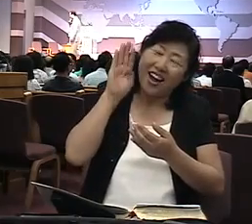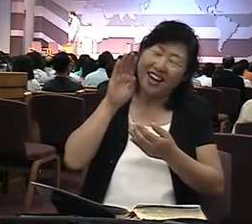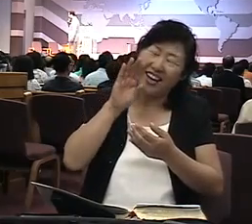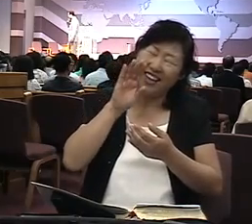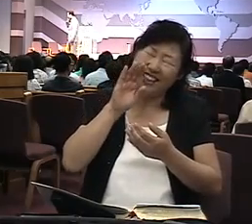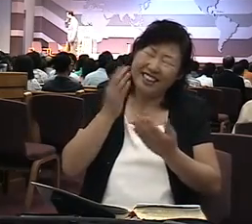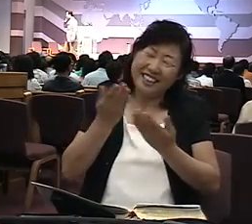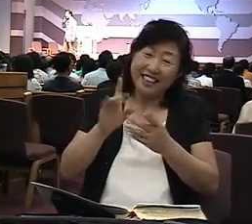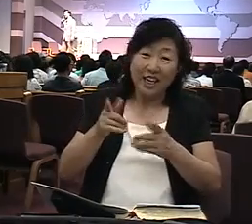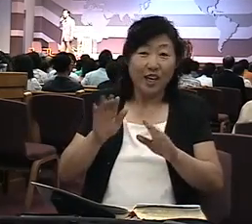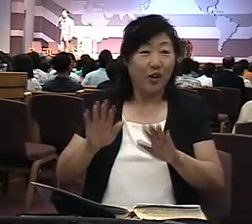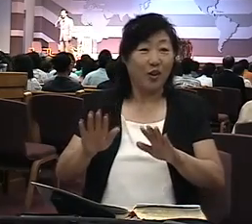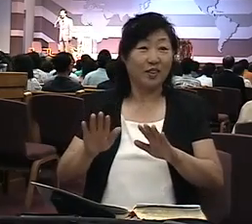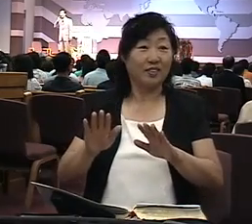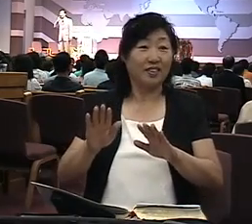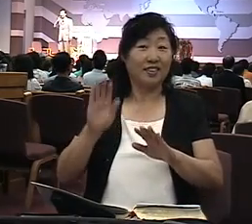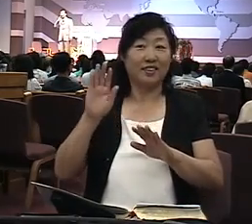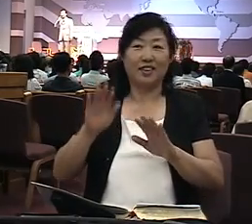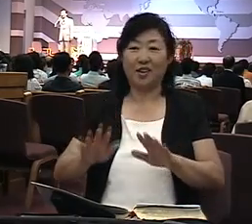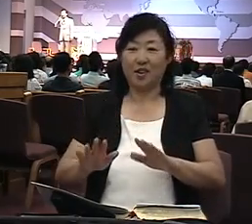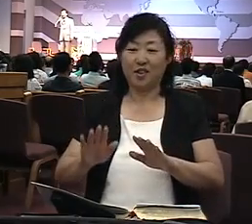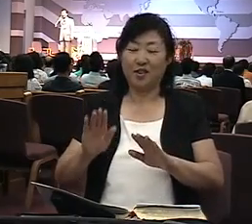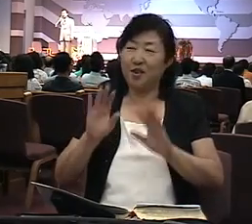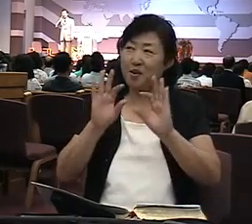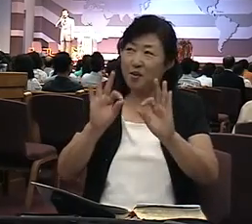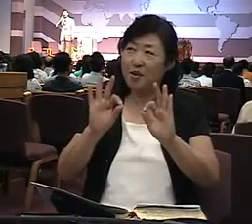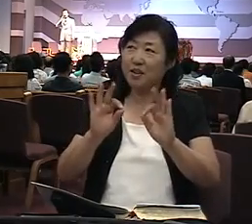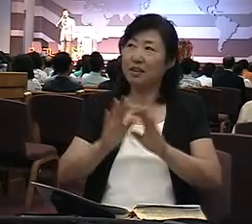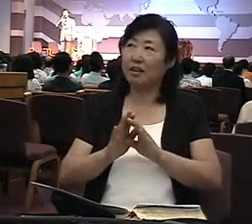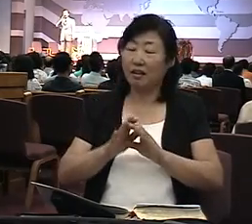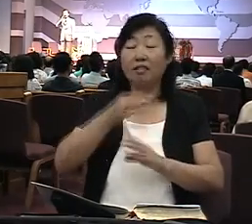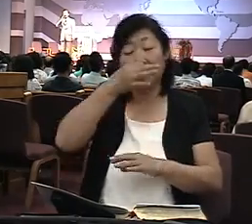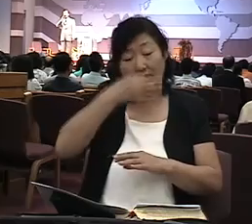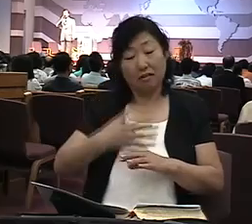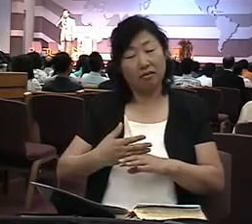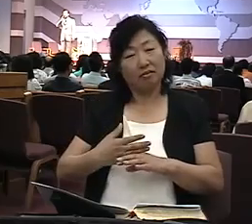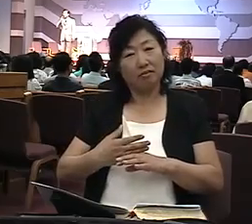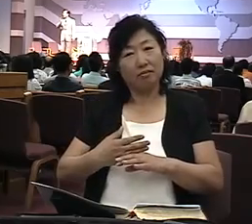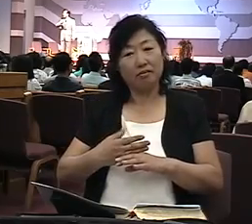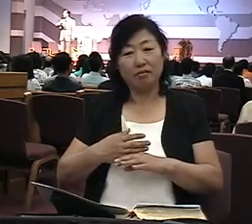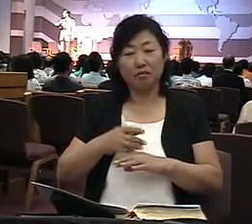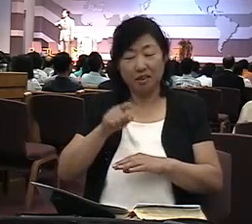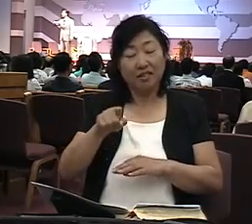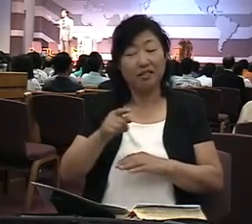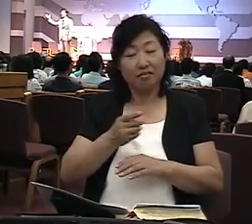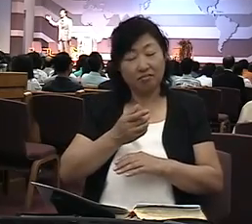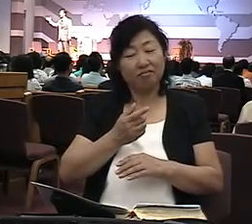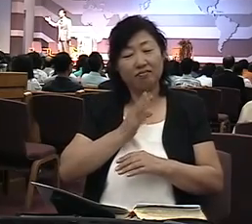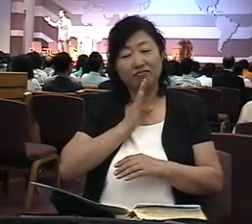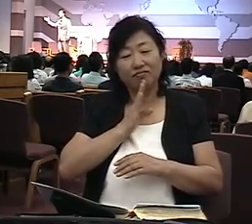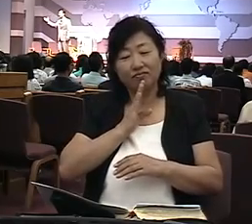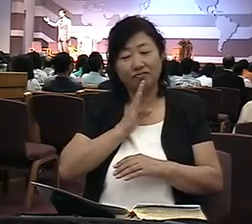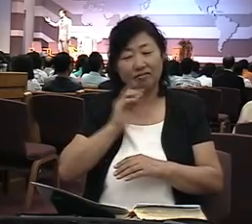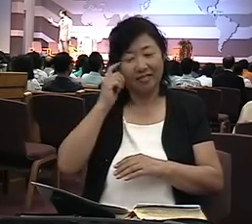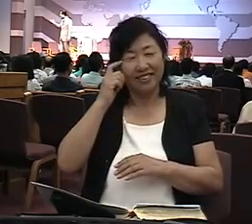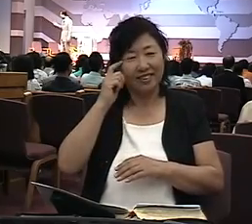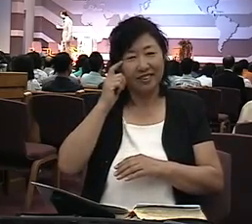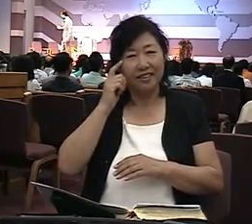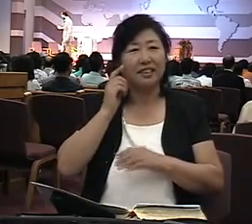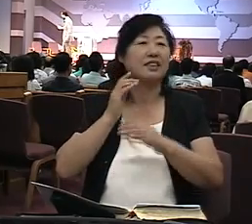일이었는데 요 사이에 보니까요. 그냥 그러려니 하고 그냥 넘어가요. 1분이